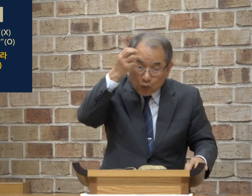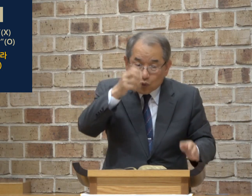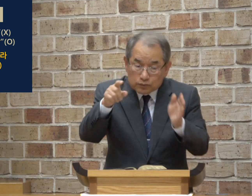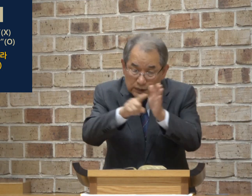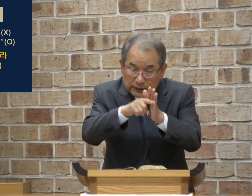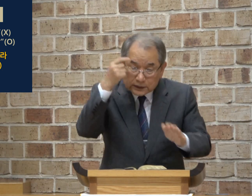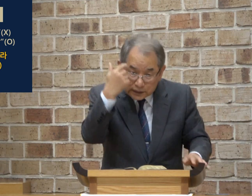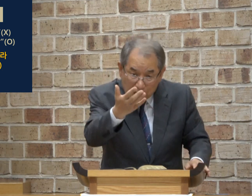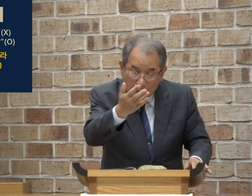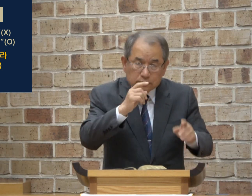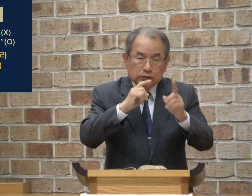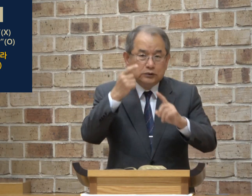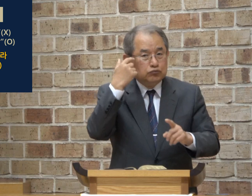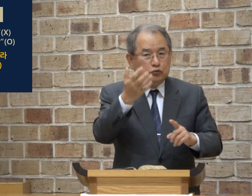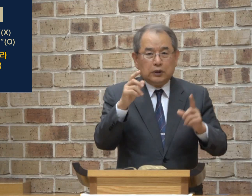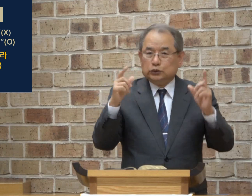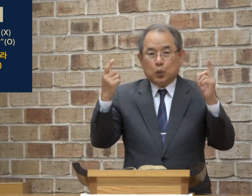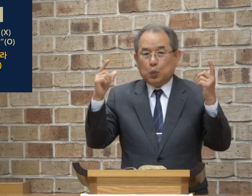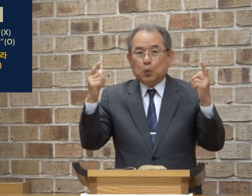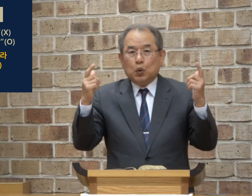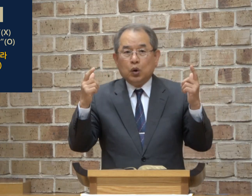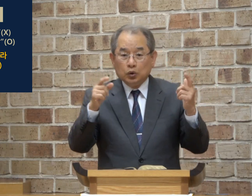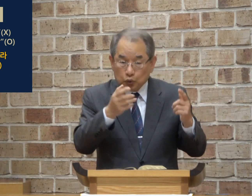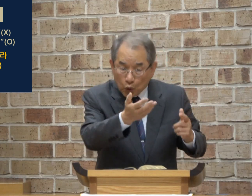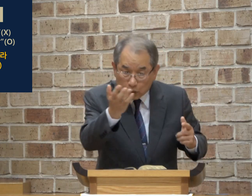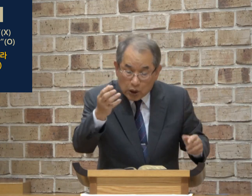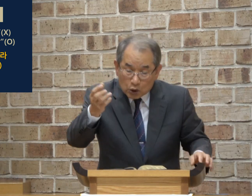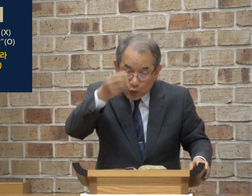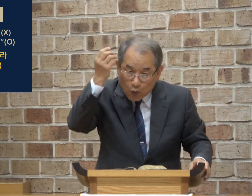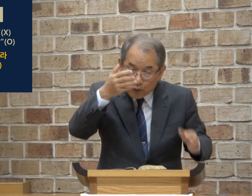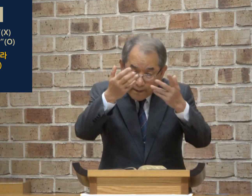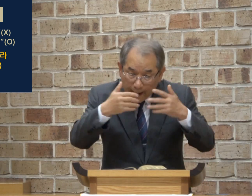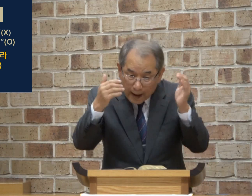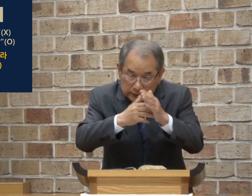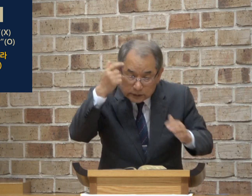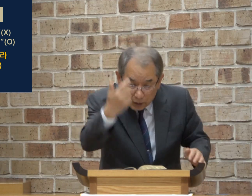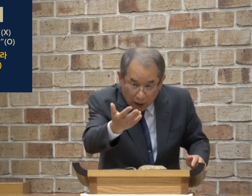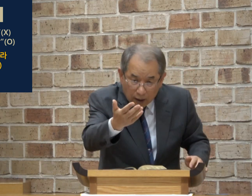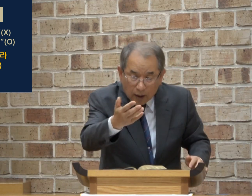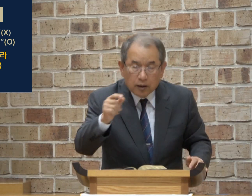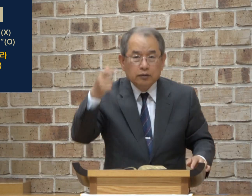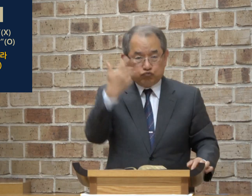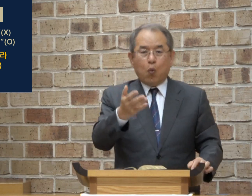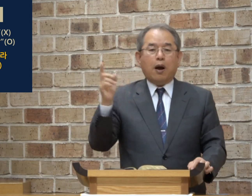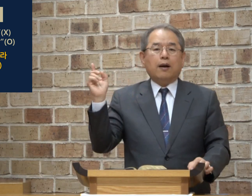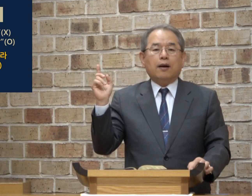너희가 성령을 믿느냐? 라고 묻지 않고 너희가 성령을 받았느냐? 라고 하십니다.